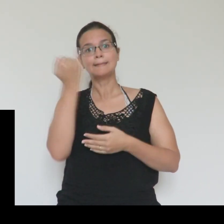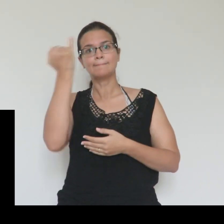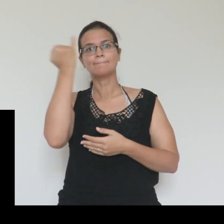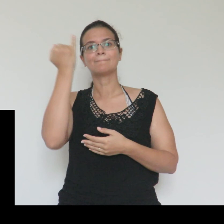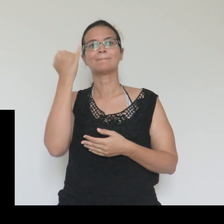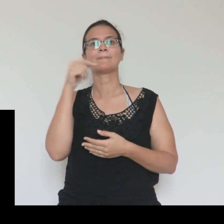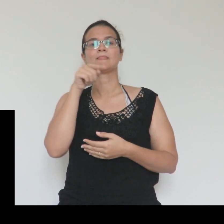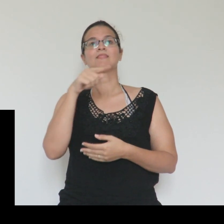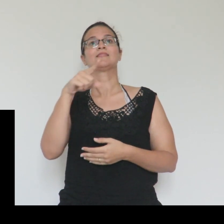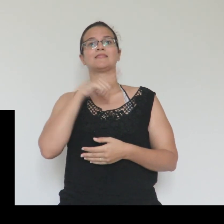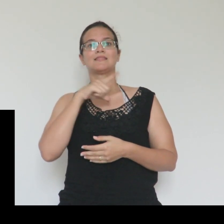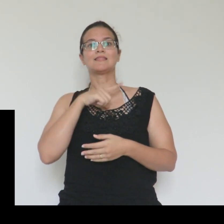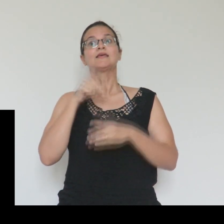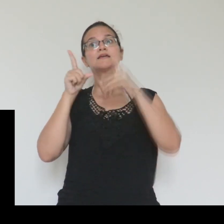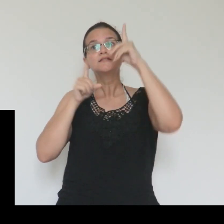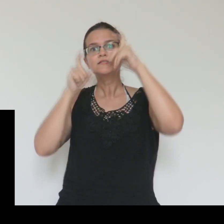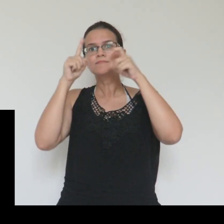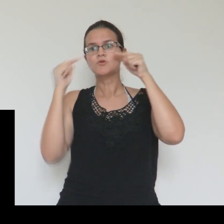muito importante